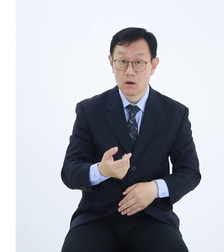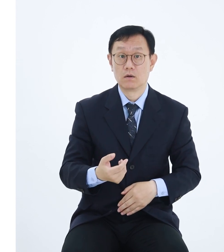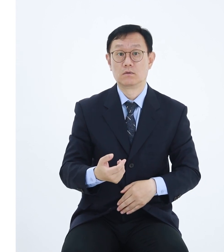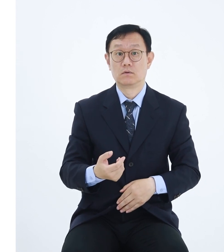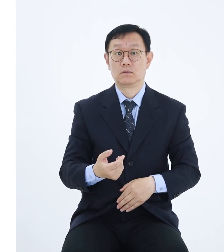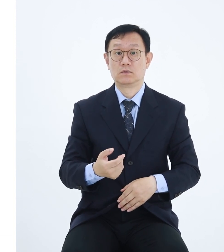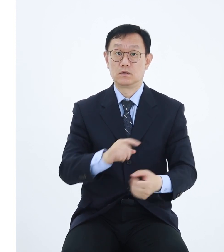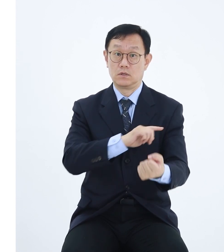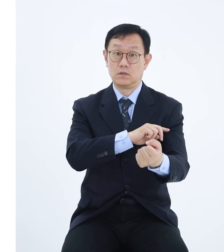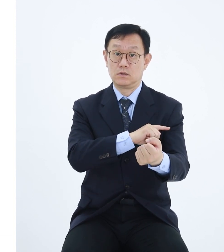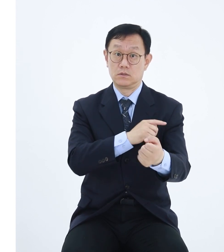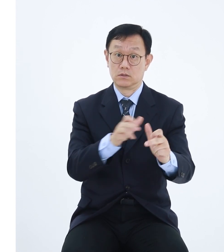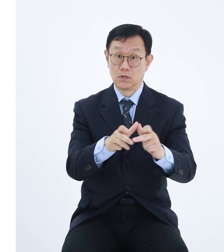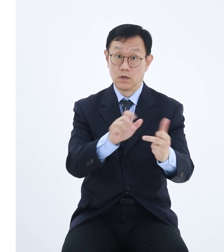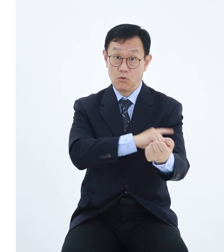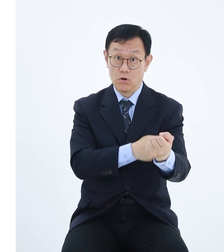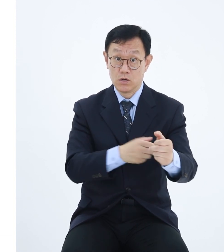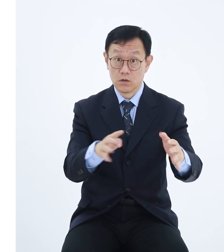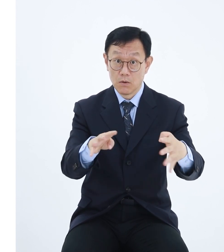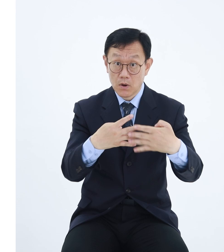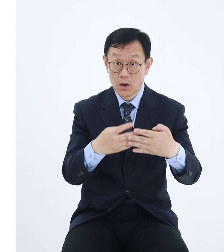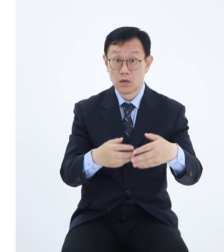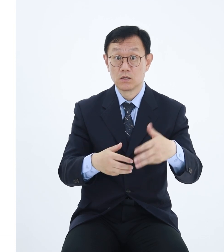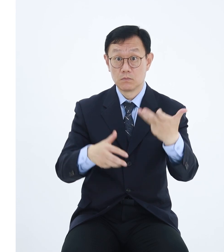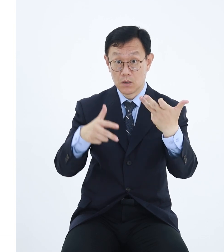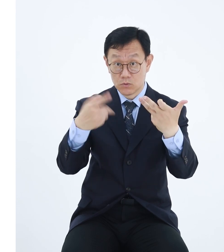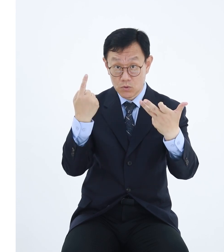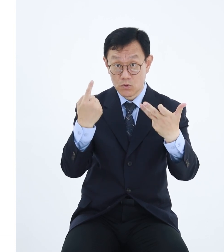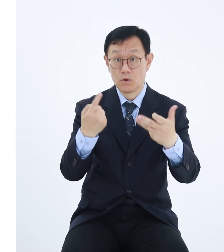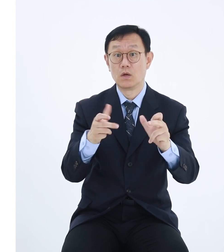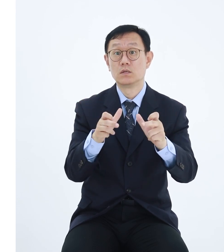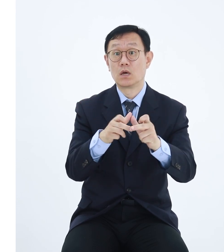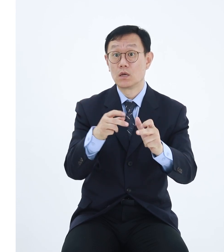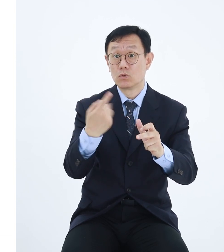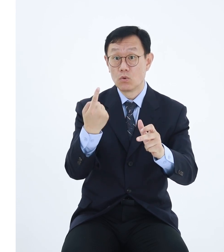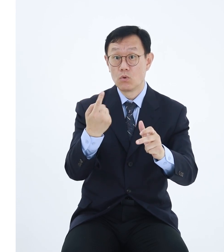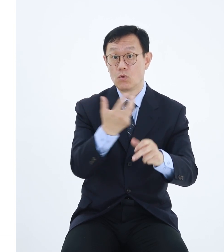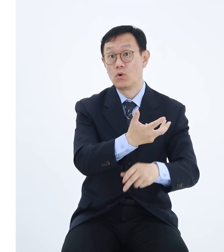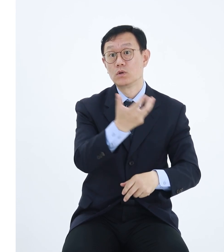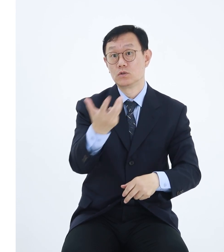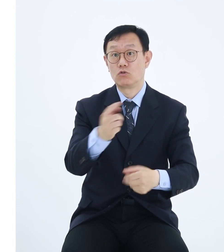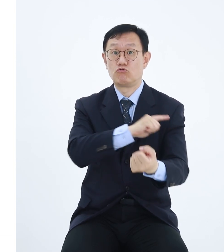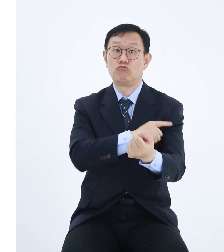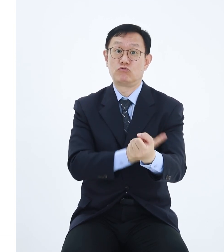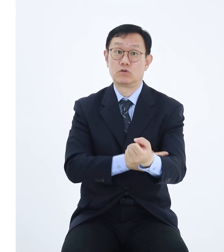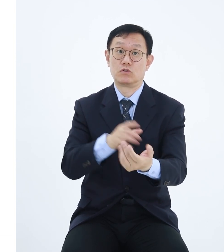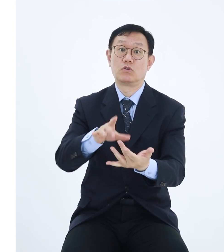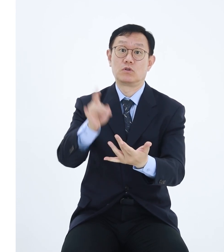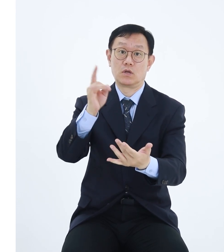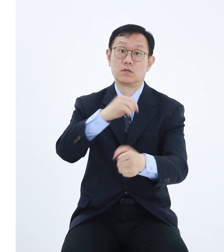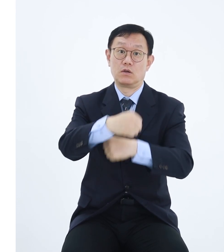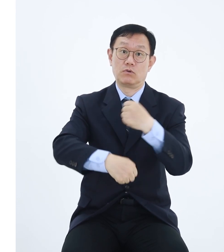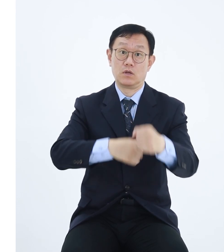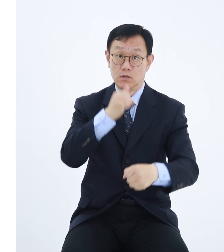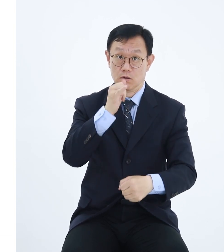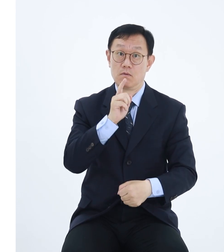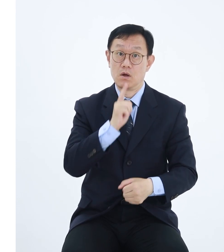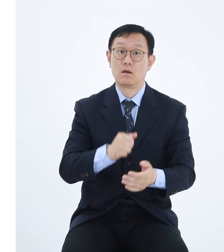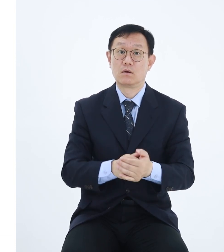권리협약 제18조는 장애인에게도 이주 및 국적 선택의 자유가 있다는 것을 명시하고 있습니다 제18조